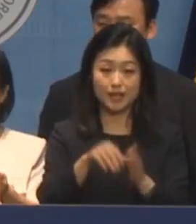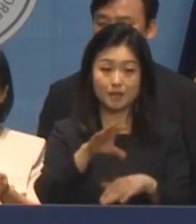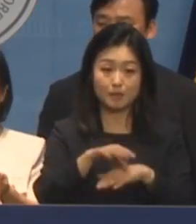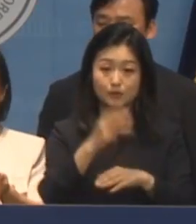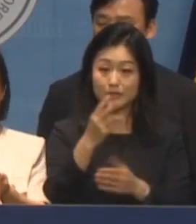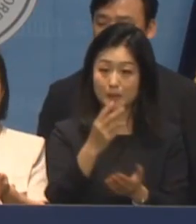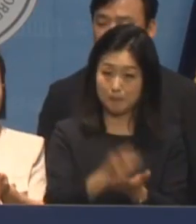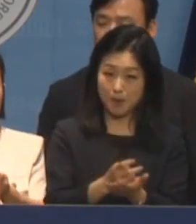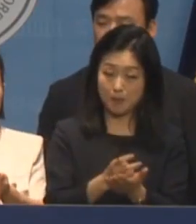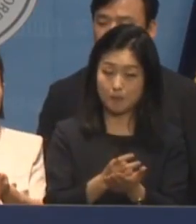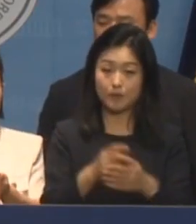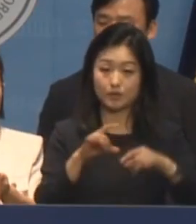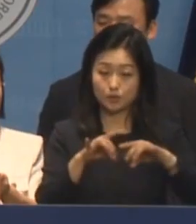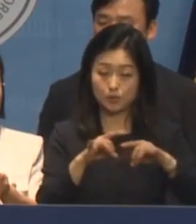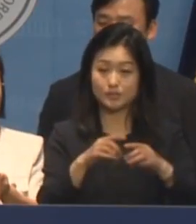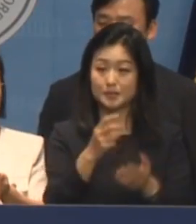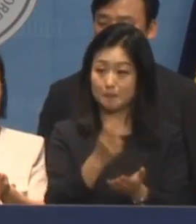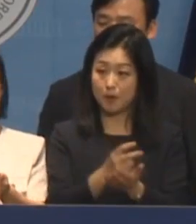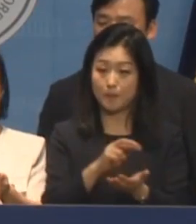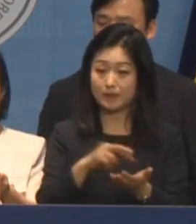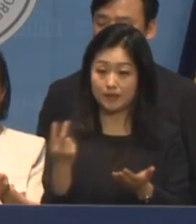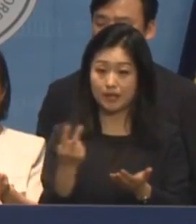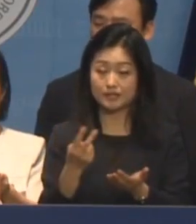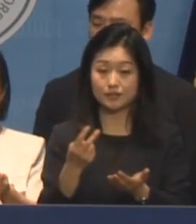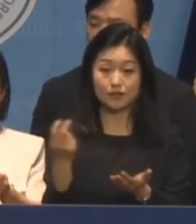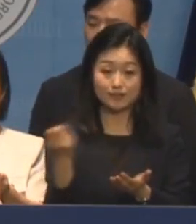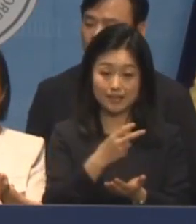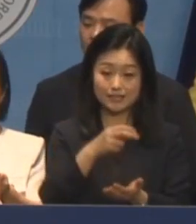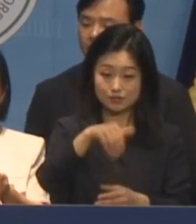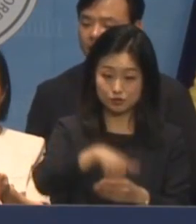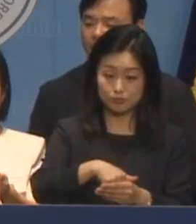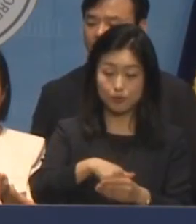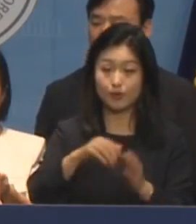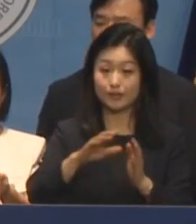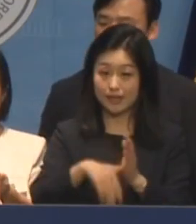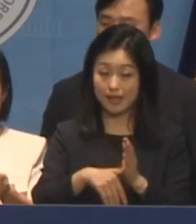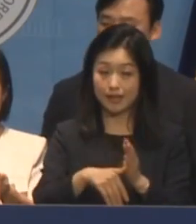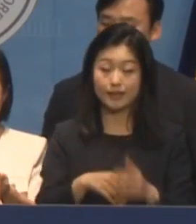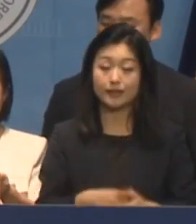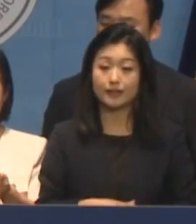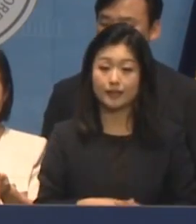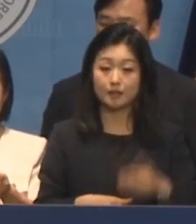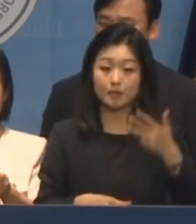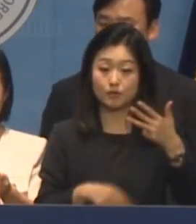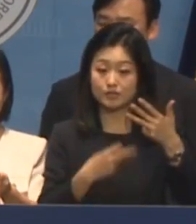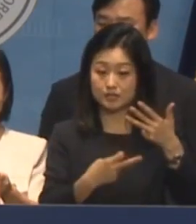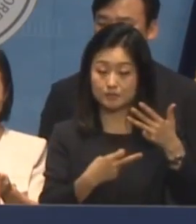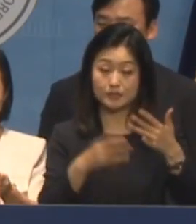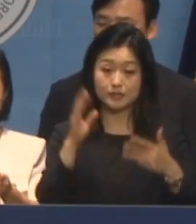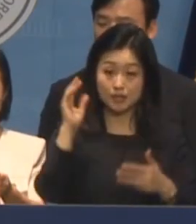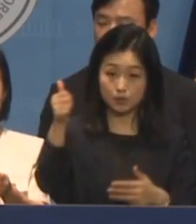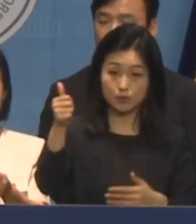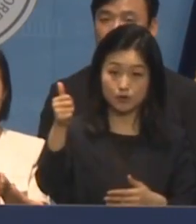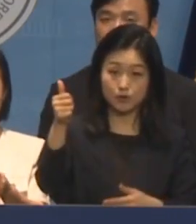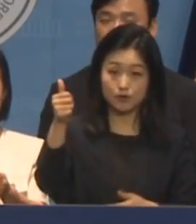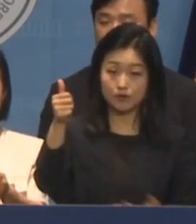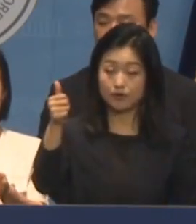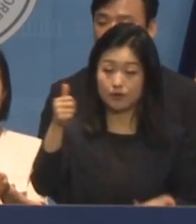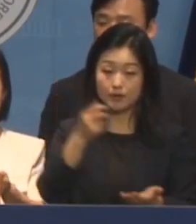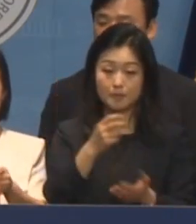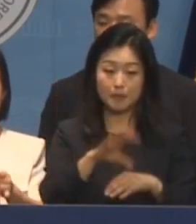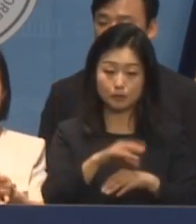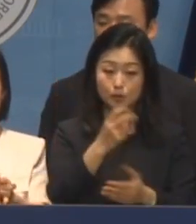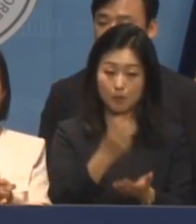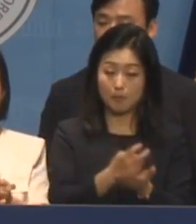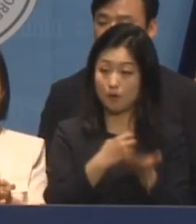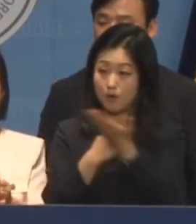3법과 방송통신위원회법 개정안에 대한 재의결이 이루어진다. 지난 8월 12일 윤석열 대통령이 방송법에 대한